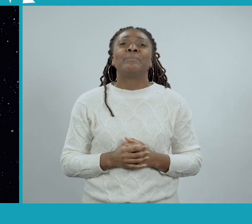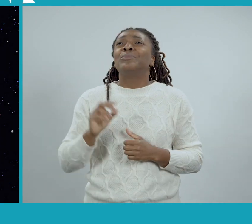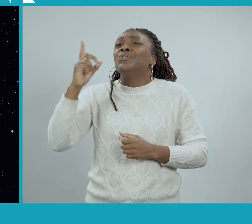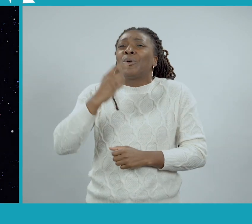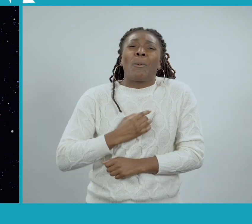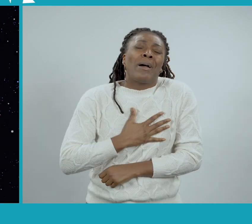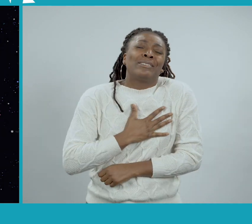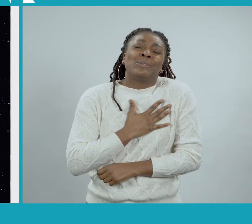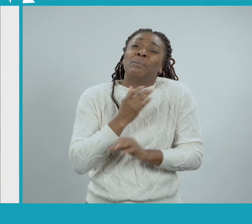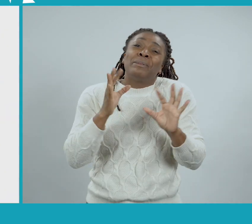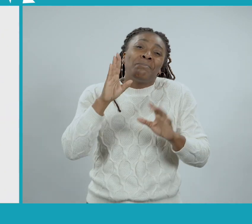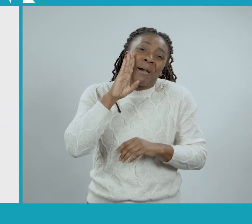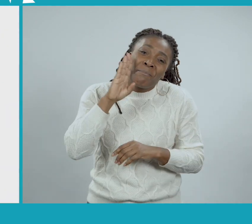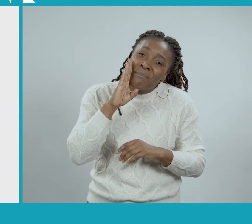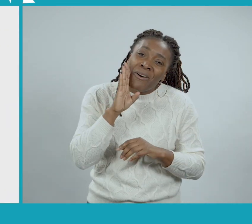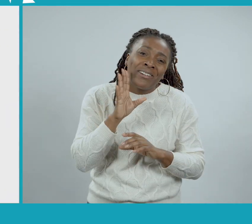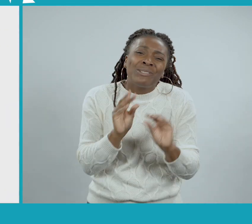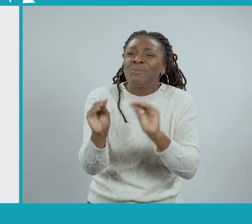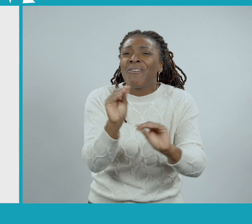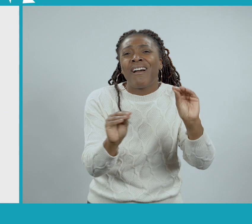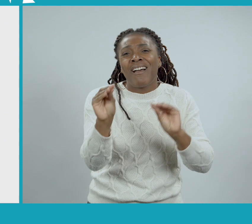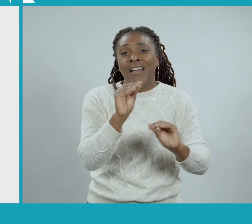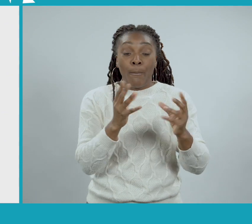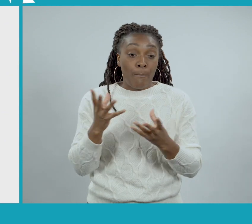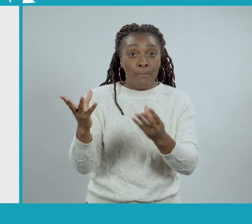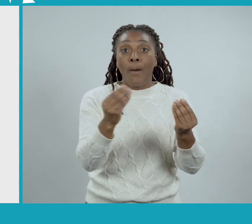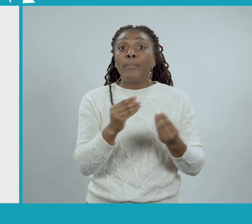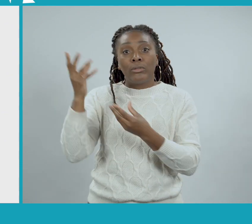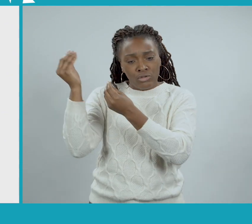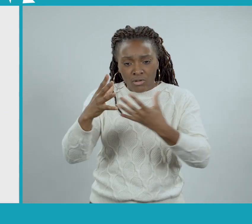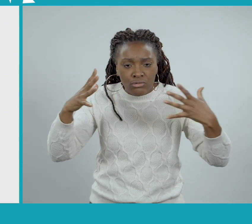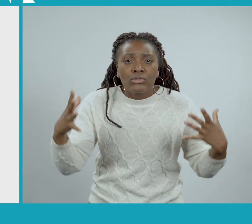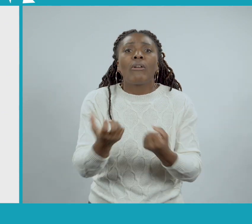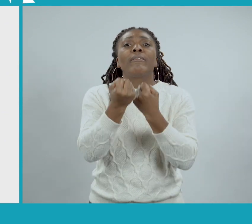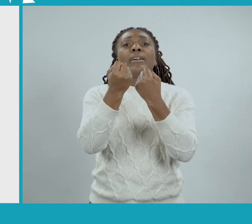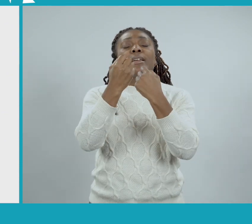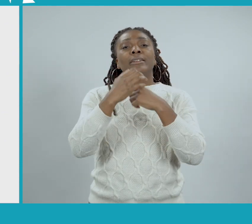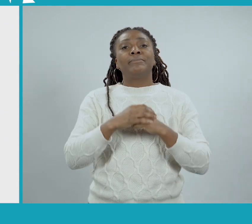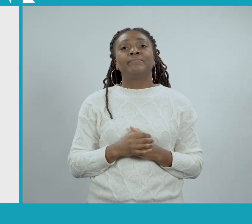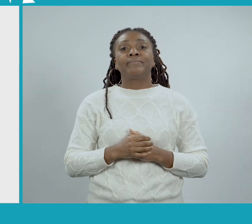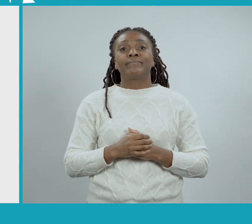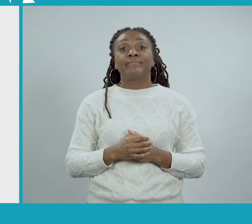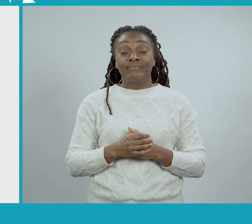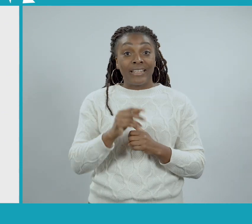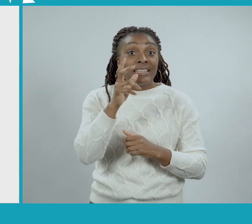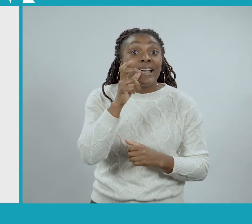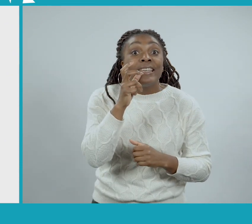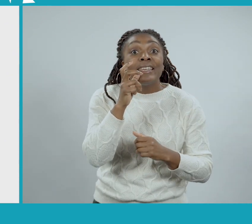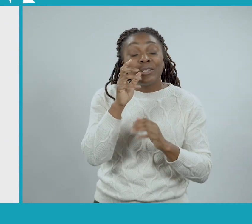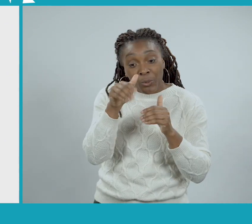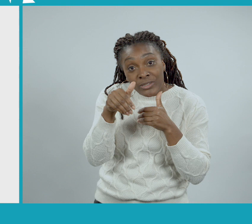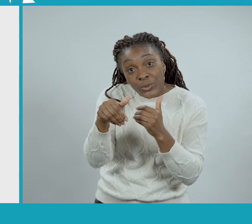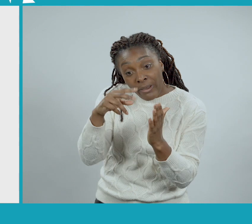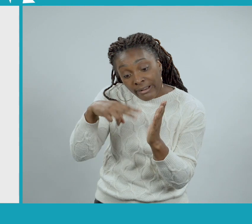de compassion maternelle et il sauvera son peuple. Et en lisant la suite dans